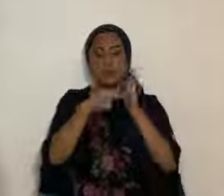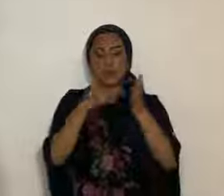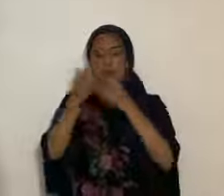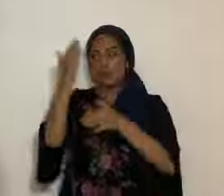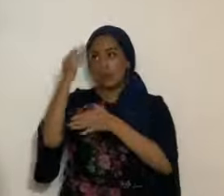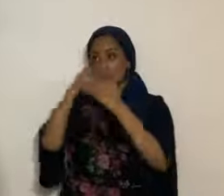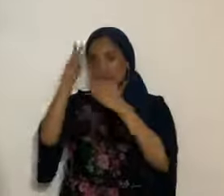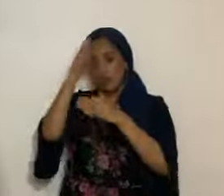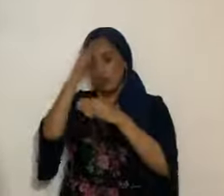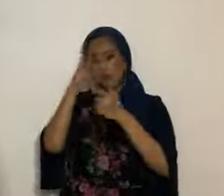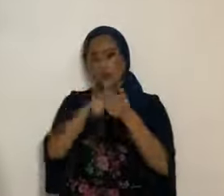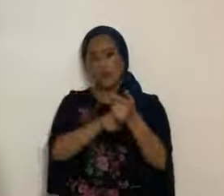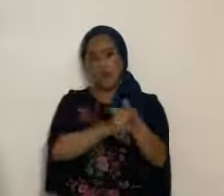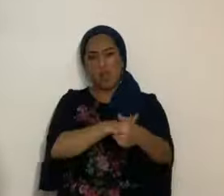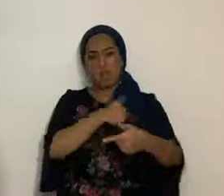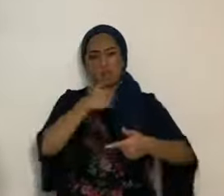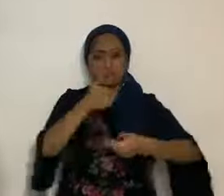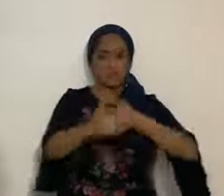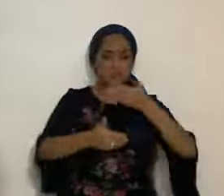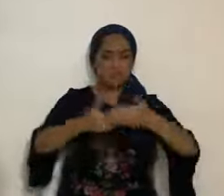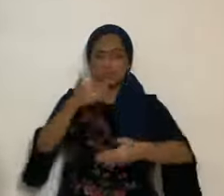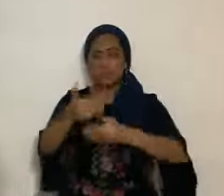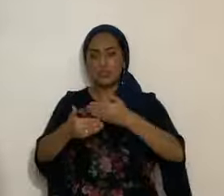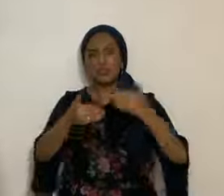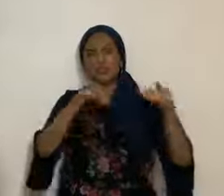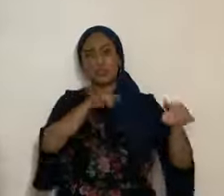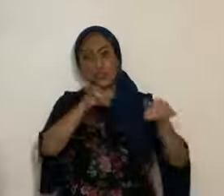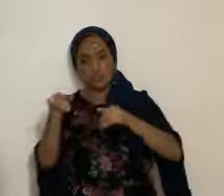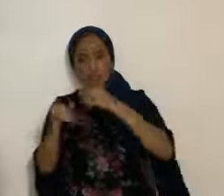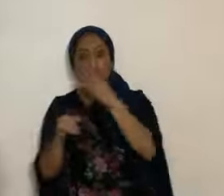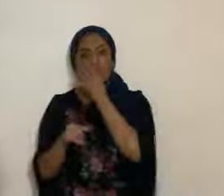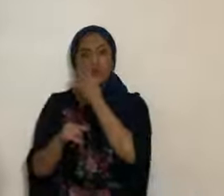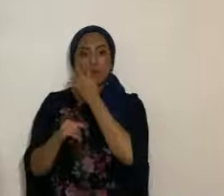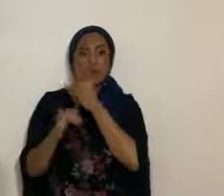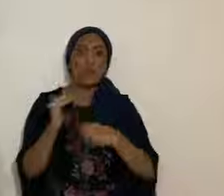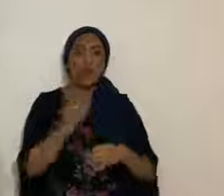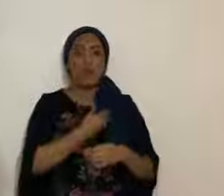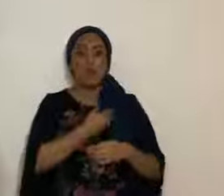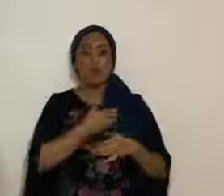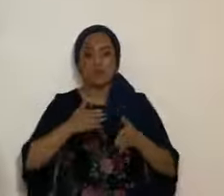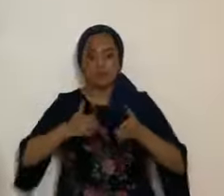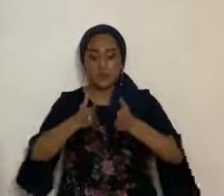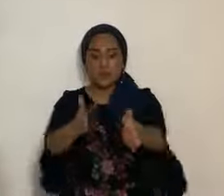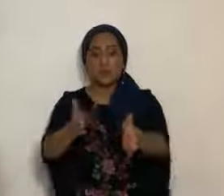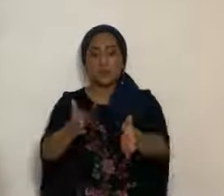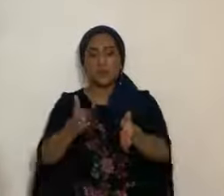camino largo. De igual manera, nuestro camino no será